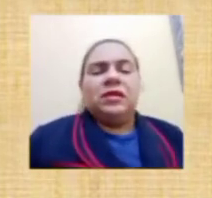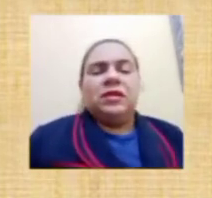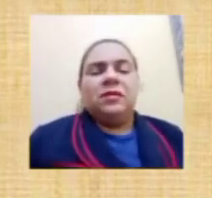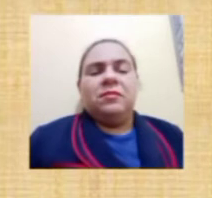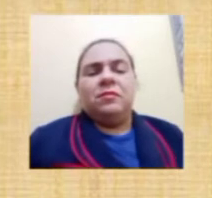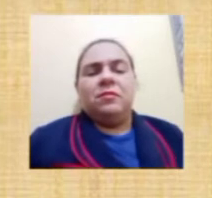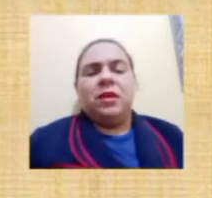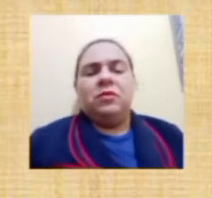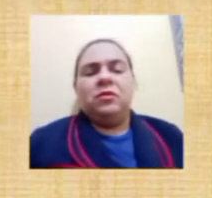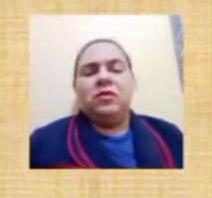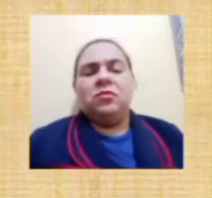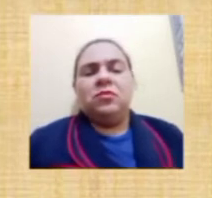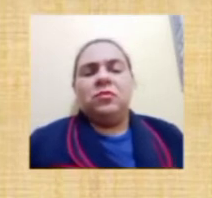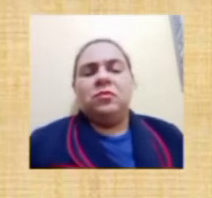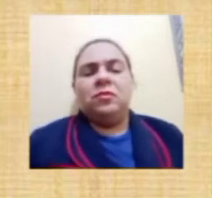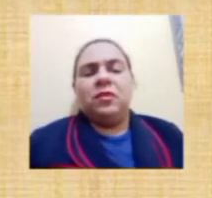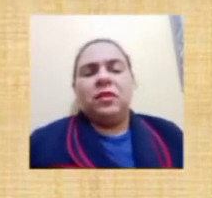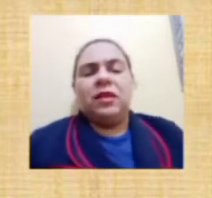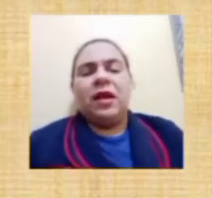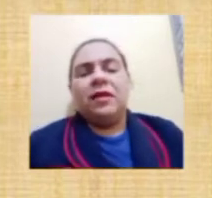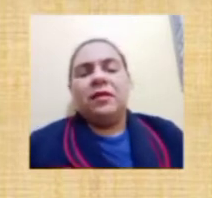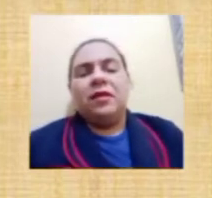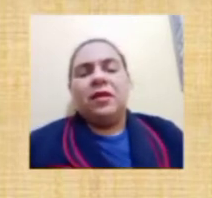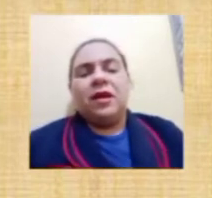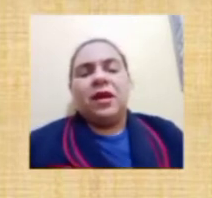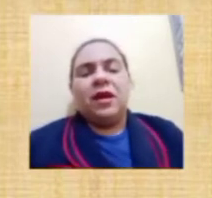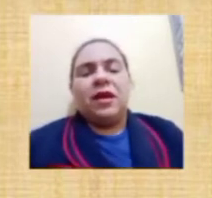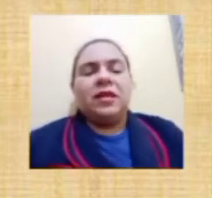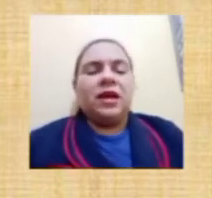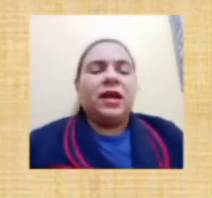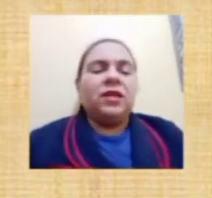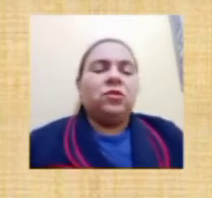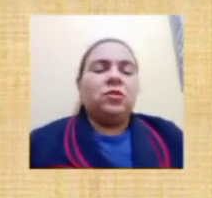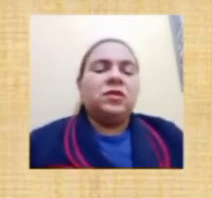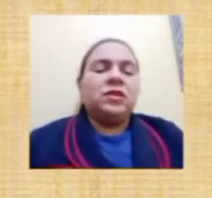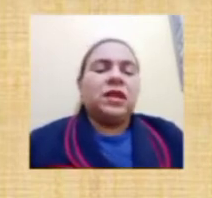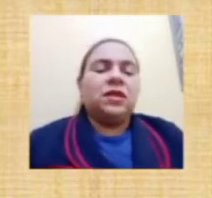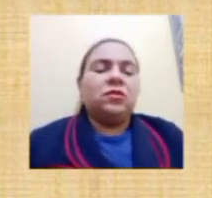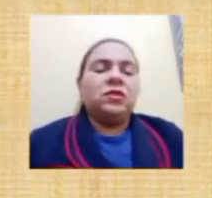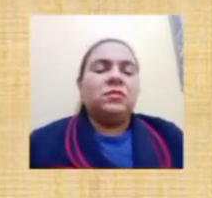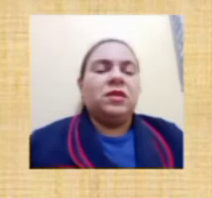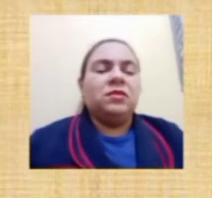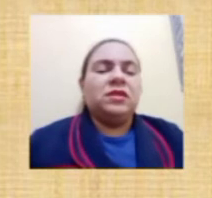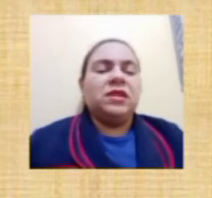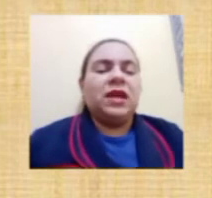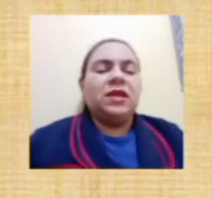Sinais diferentes, subtrai e conserva o sinal do maior valor. Menos 7. Então, trabalhando